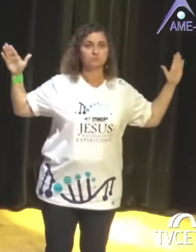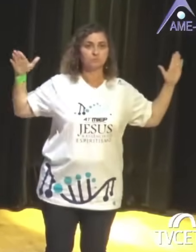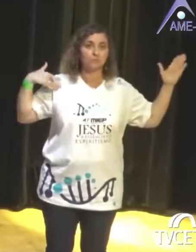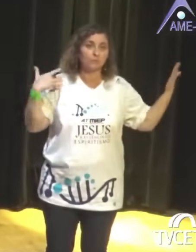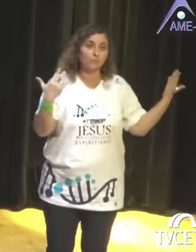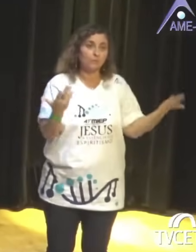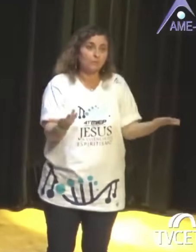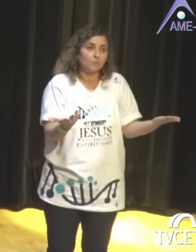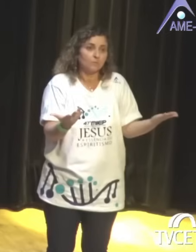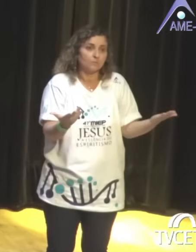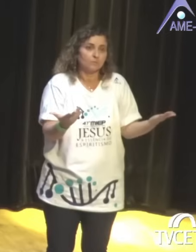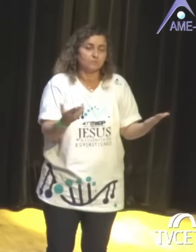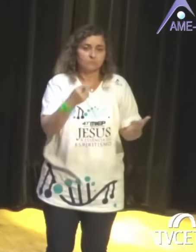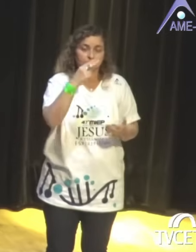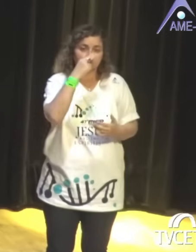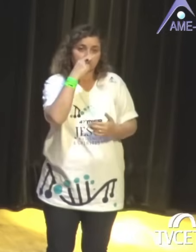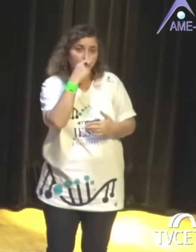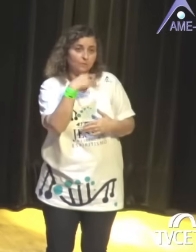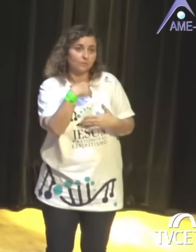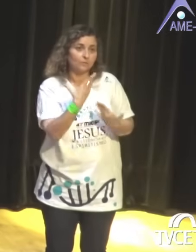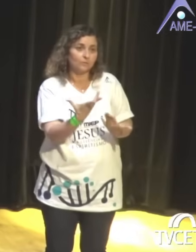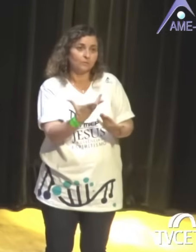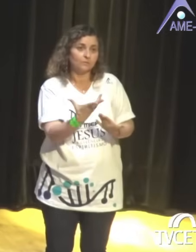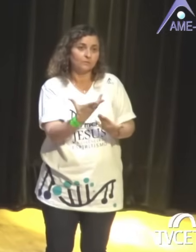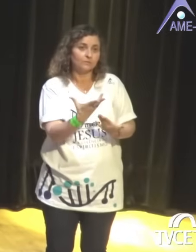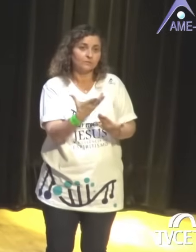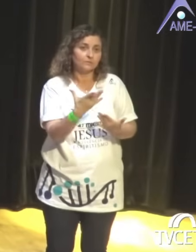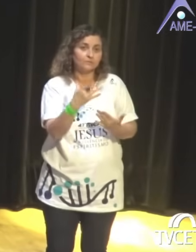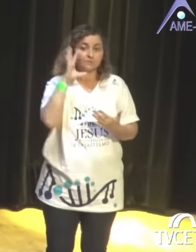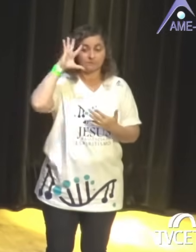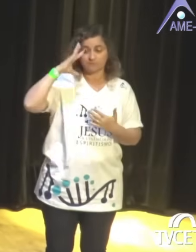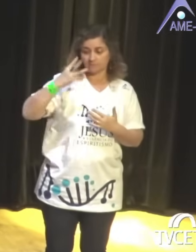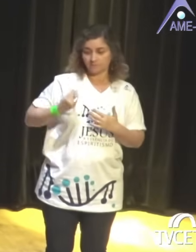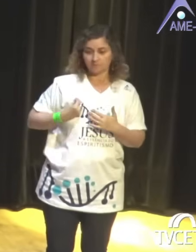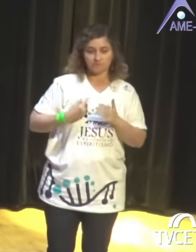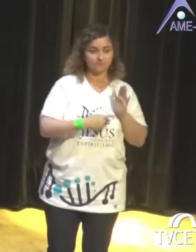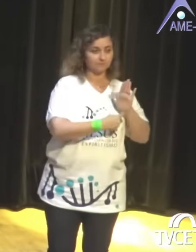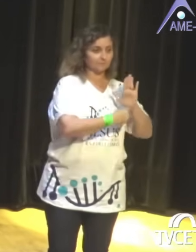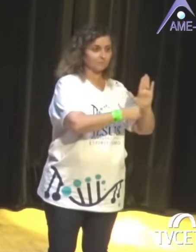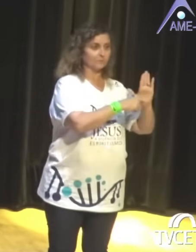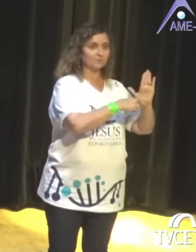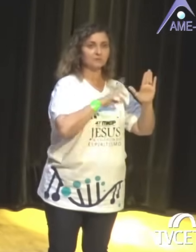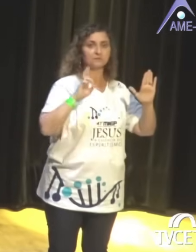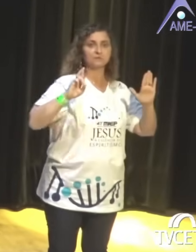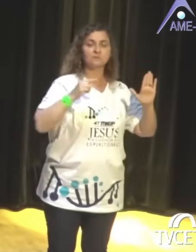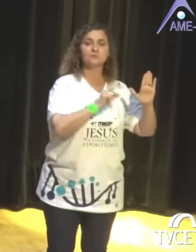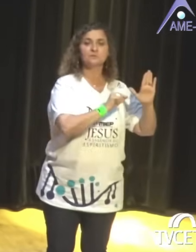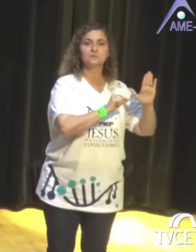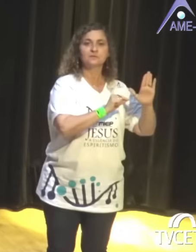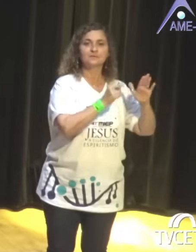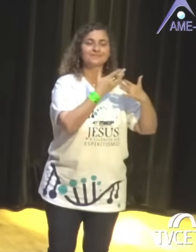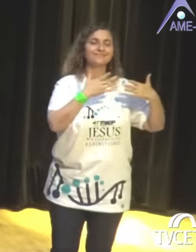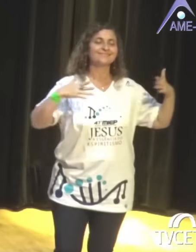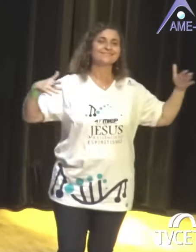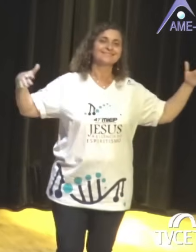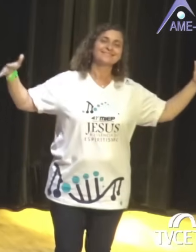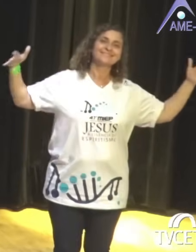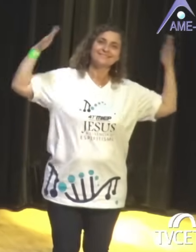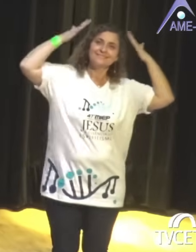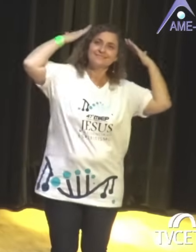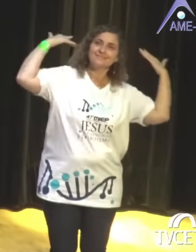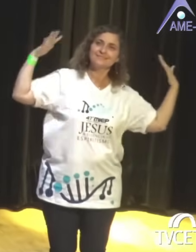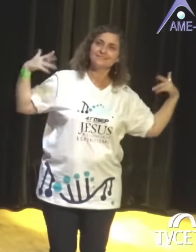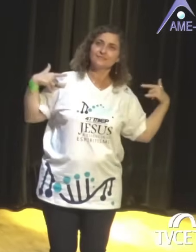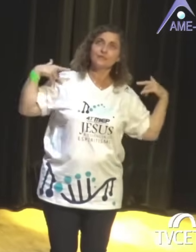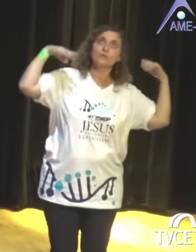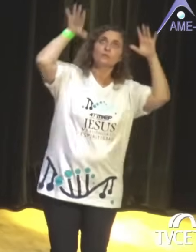o Espírito é um rosto assim de uma pessoa bonita com cabelo grande abrindo os braços e nuvem atrás né tem